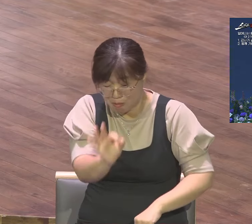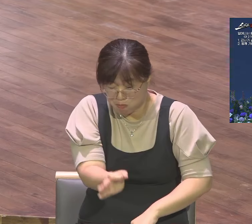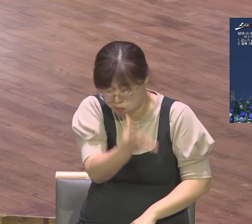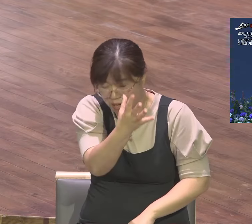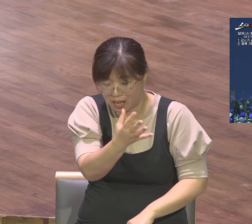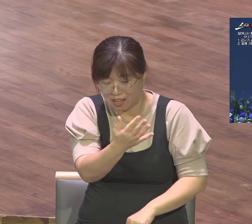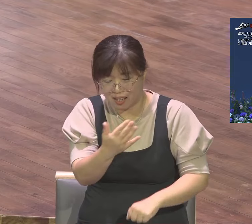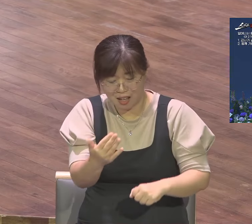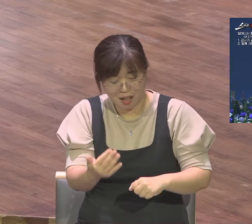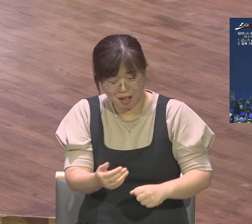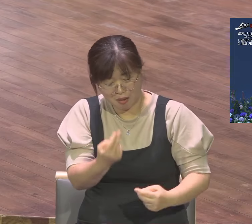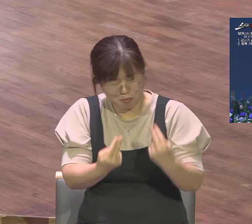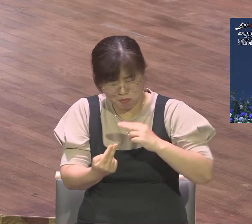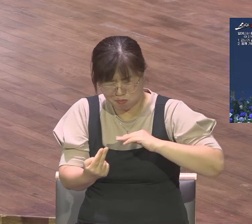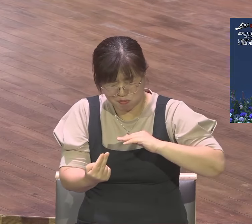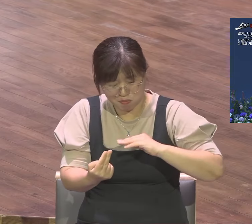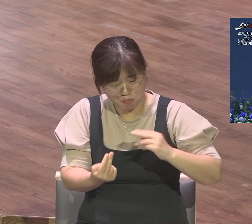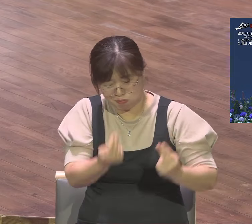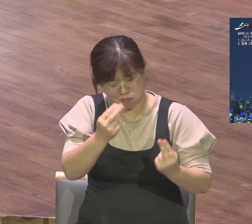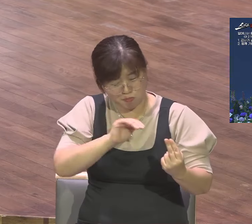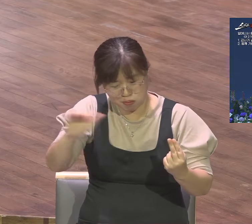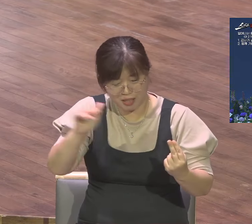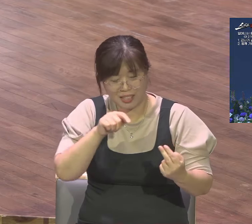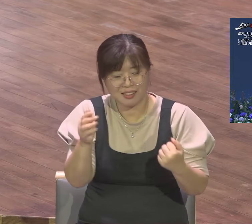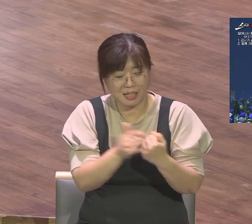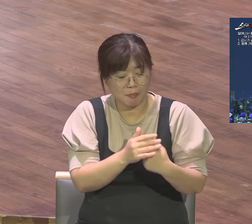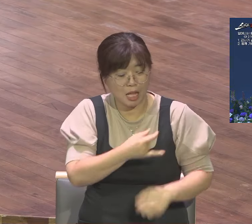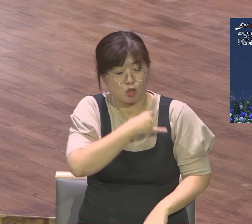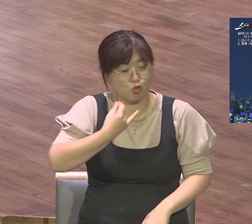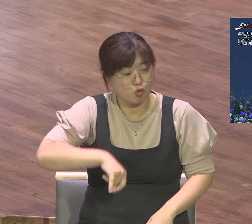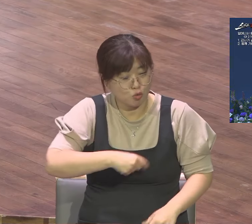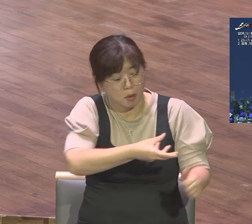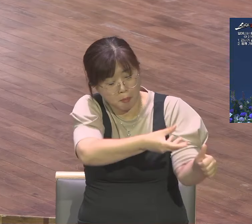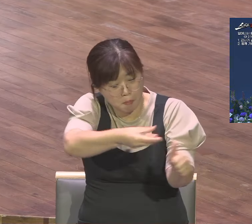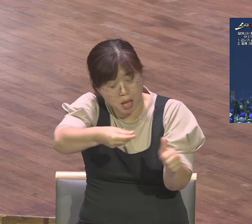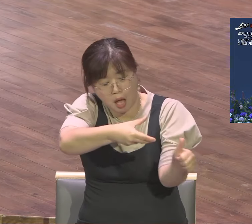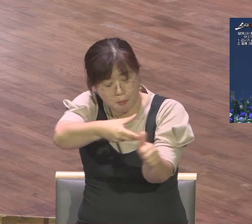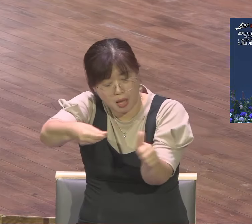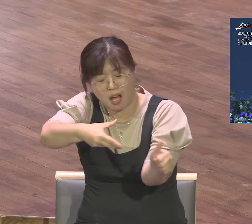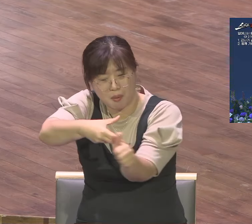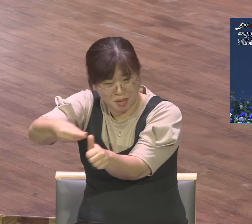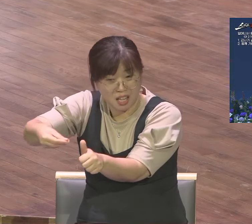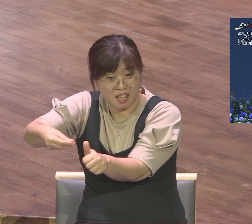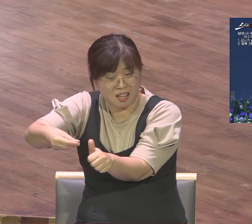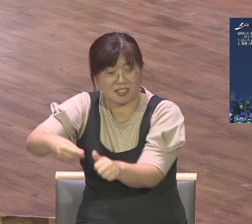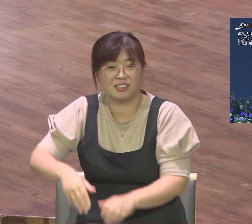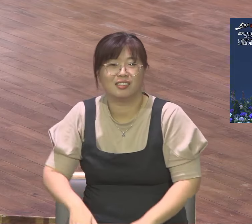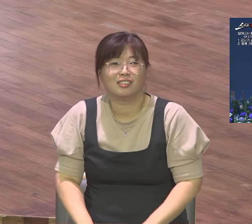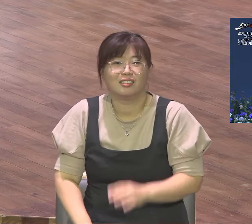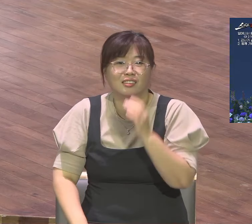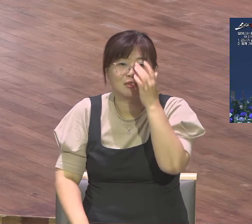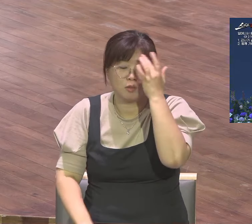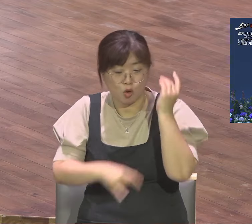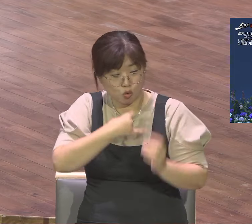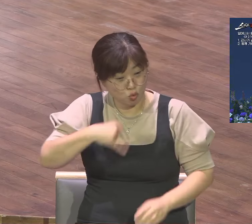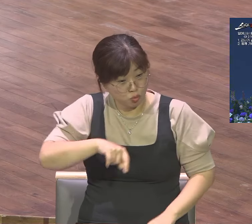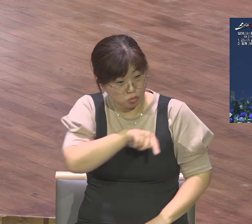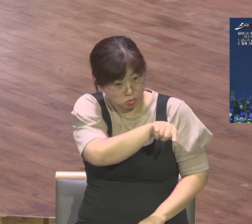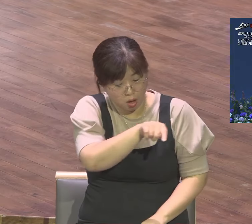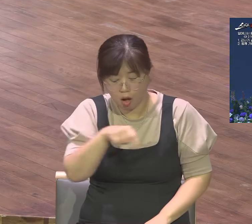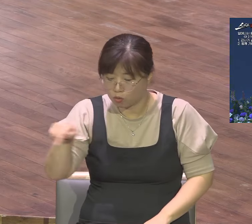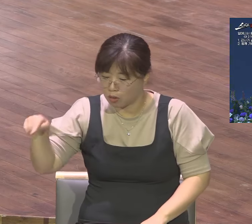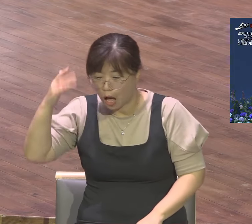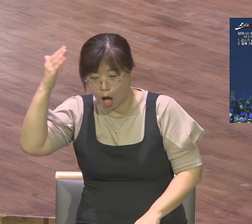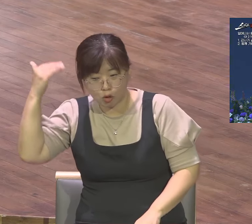독일하고 딱 붙는데 독일이 말이 독일이지 다 중국 선수들이거든요. 그러니까 이게 보통 힘든 게 아니란 말이에요.